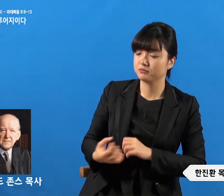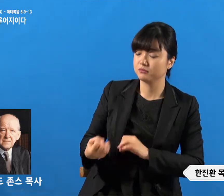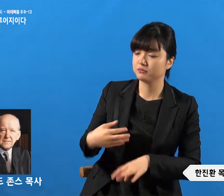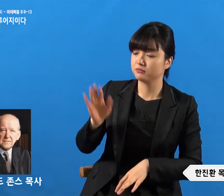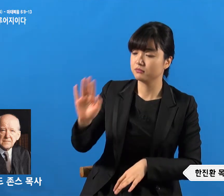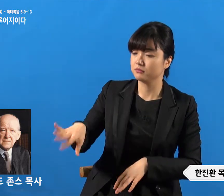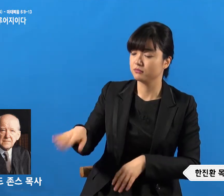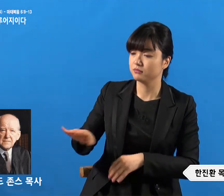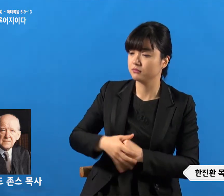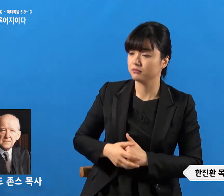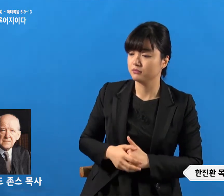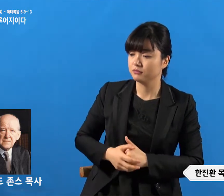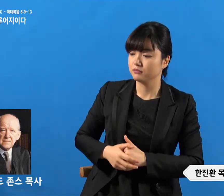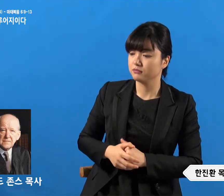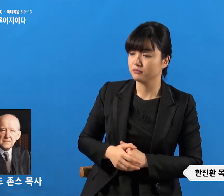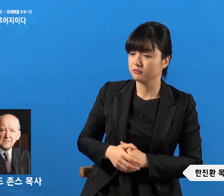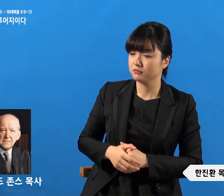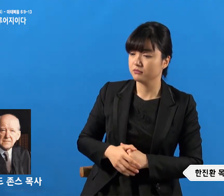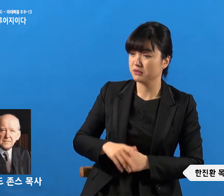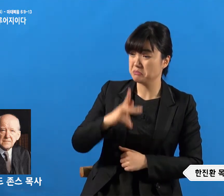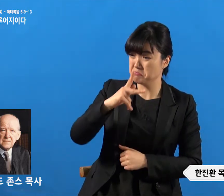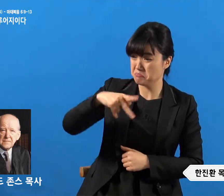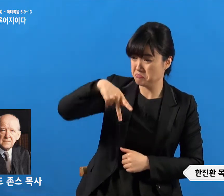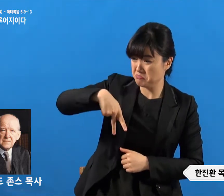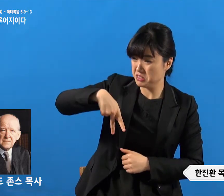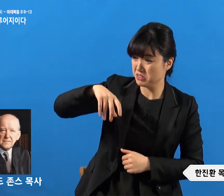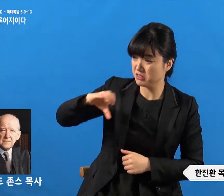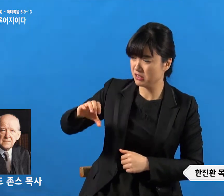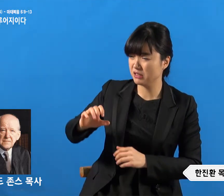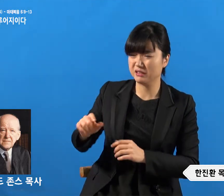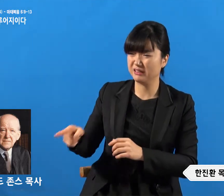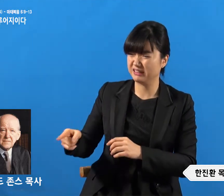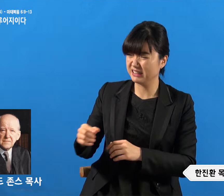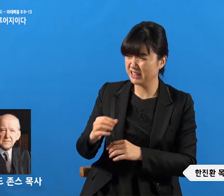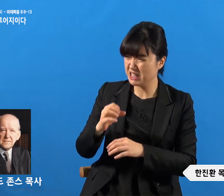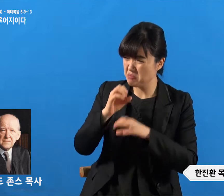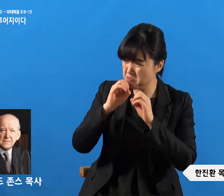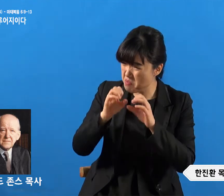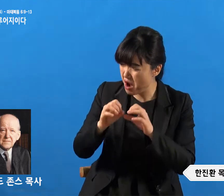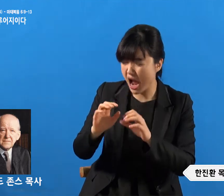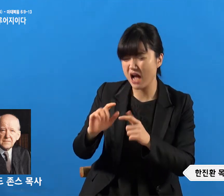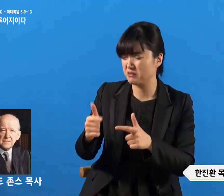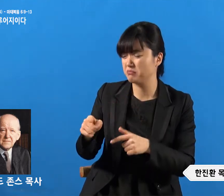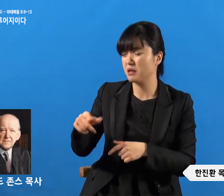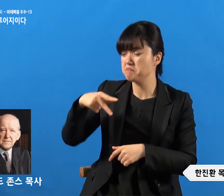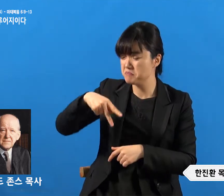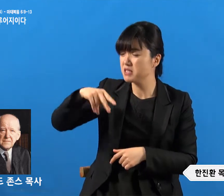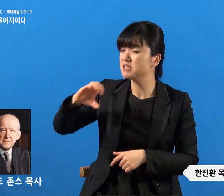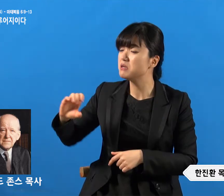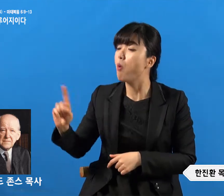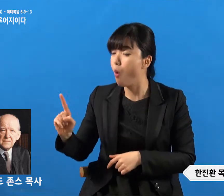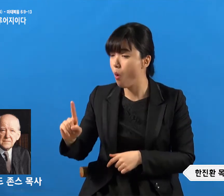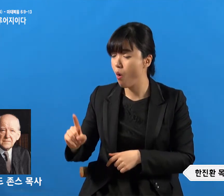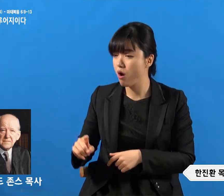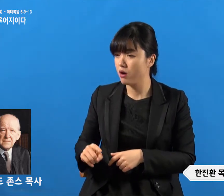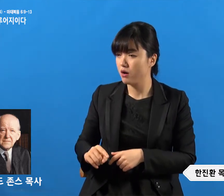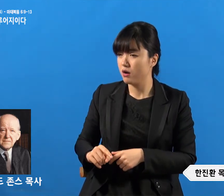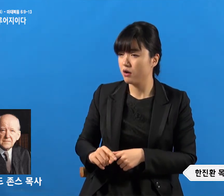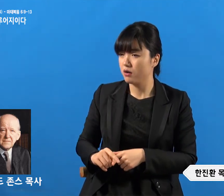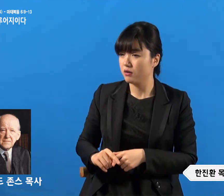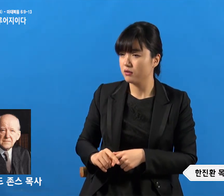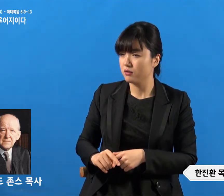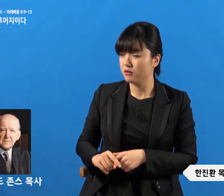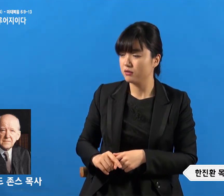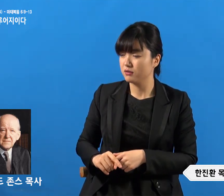존스 목사님이 뭐라고 했는지 아십니까? 아닙니다, 선생님. 그 P자와 C자는 plow